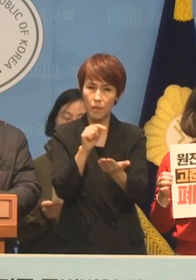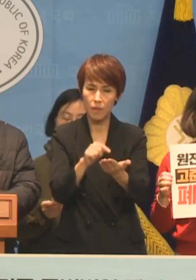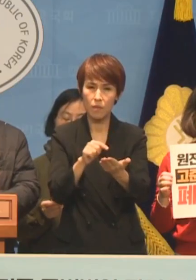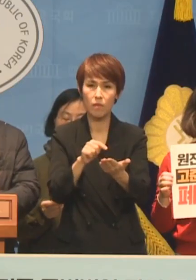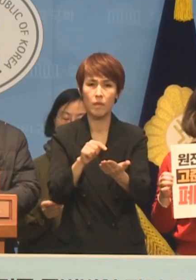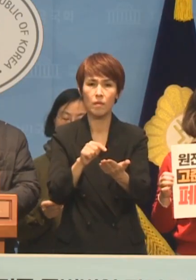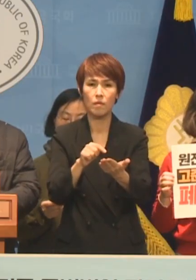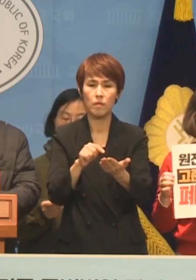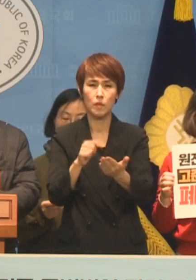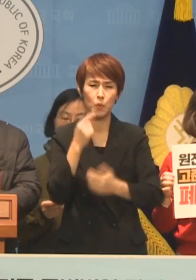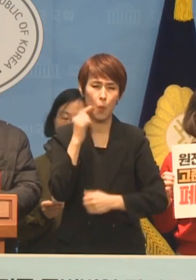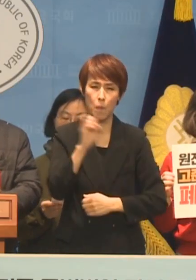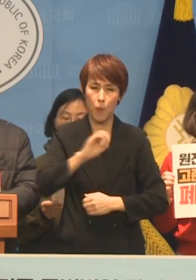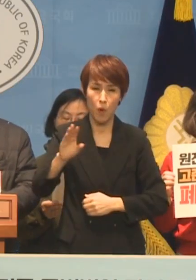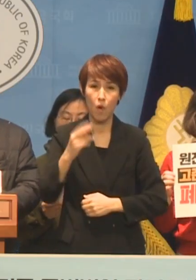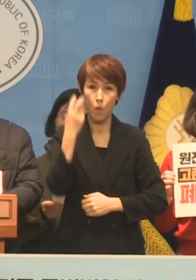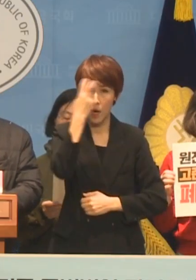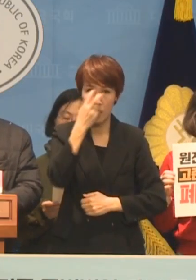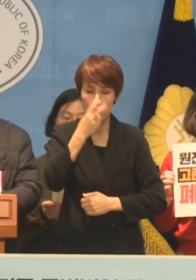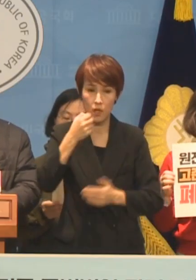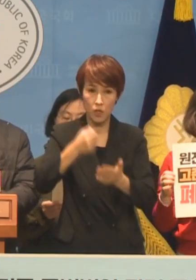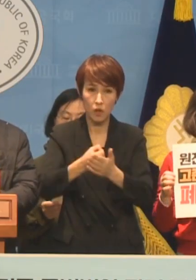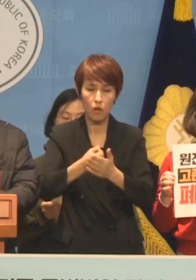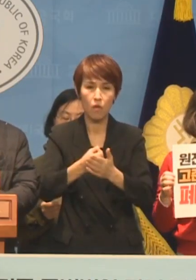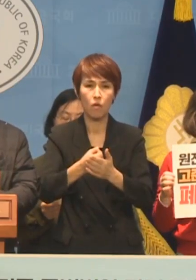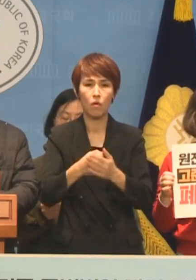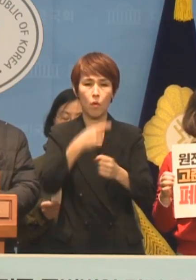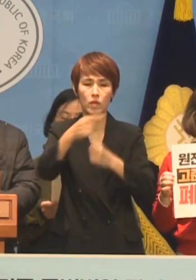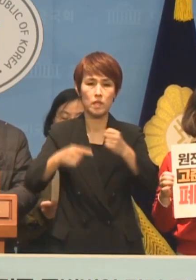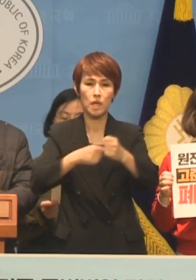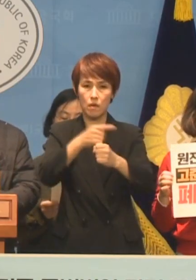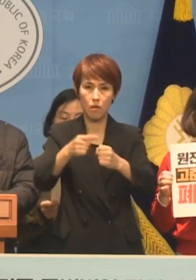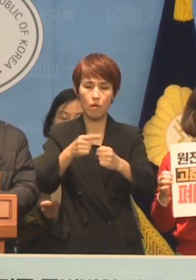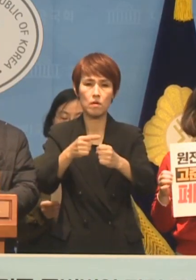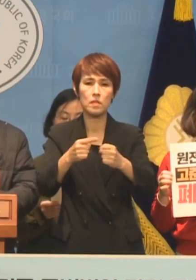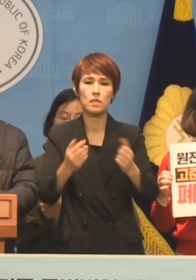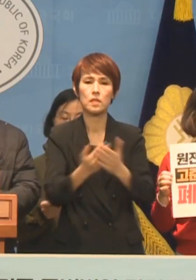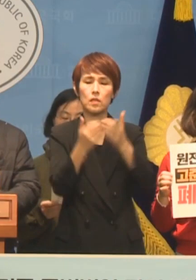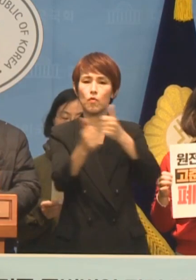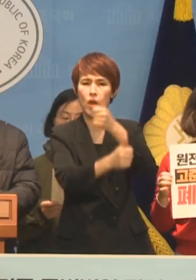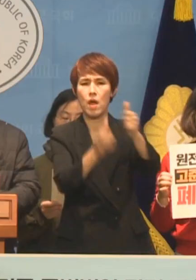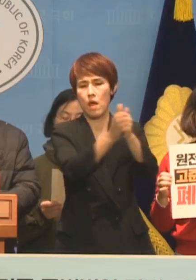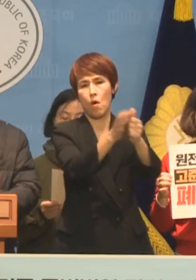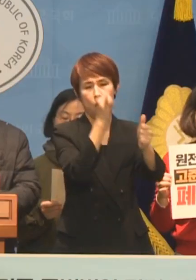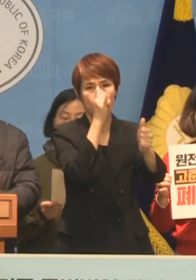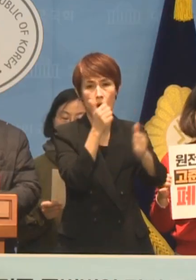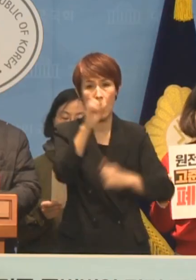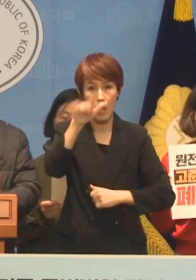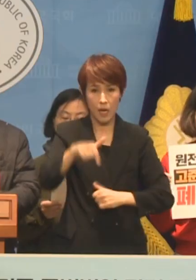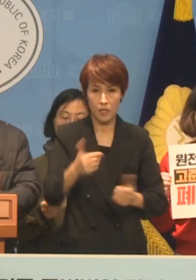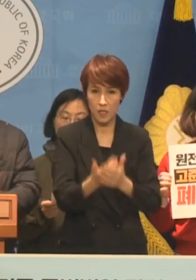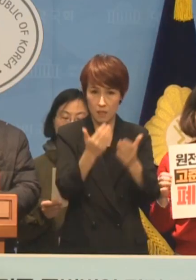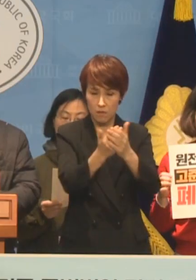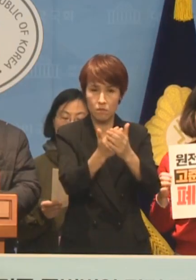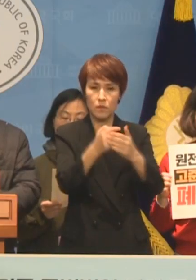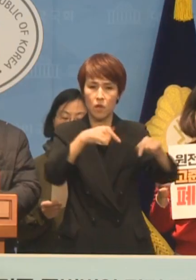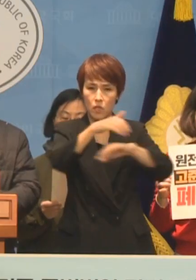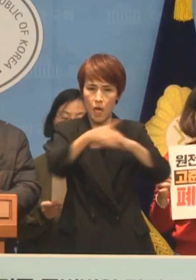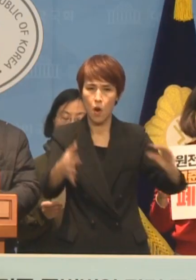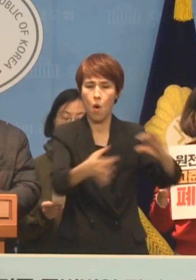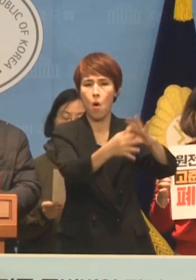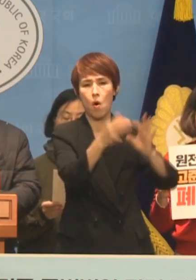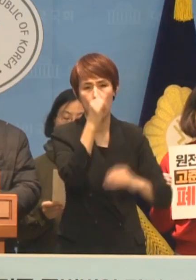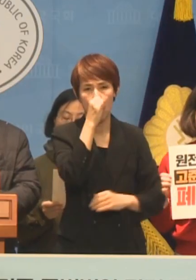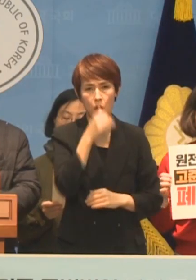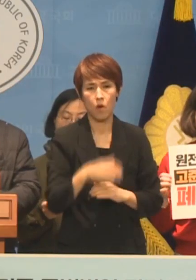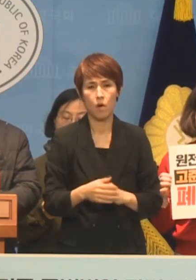방패물 관리 최종 결정을 원자력진흥위원회가 하게끔 하여 핵진흥 정책에 종속되게 되며 핵